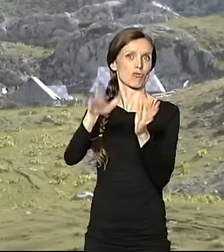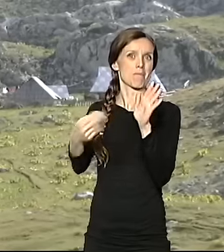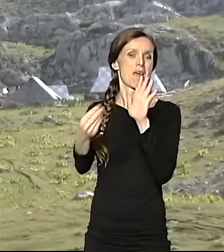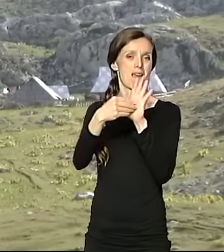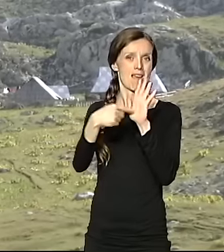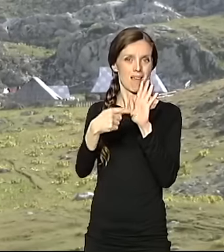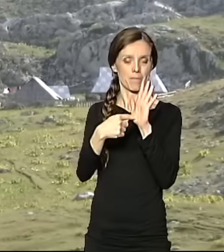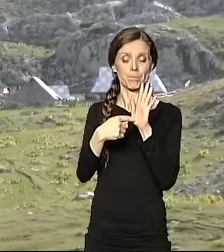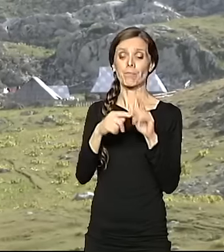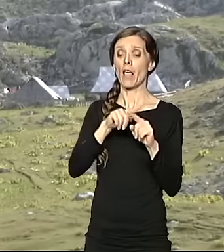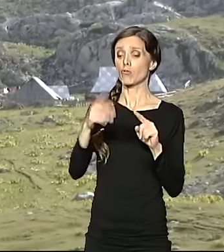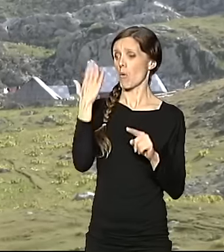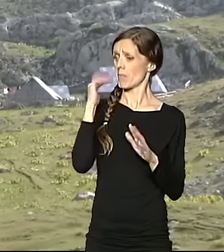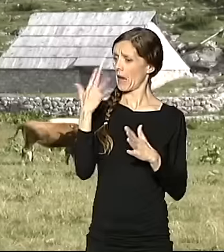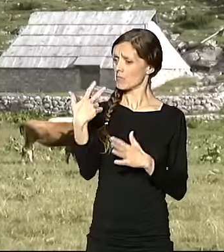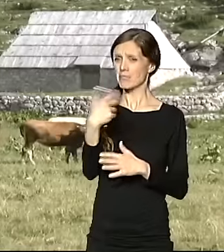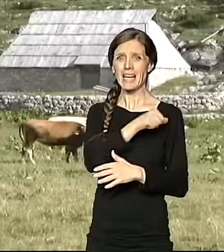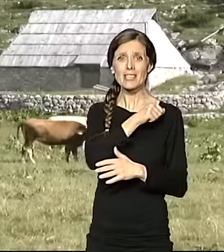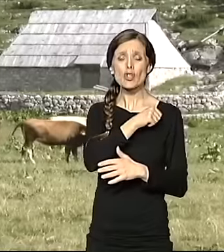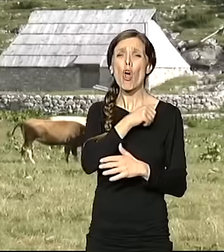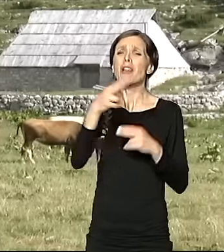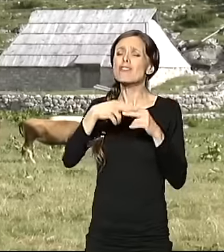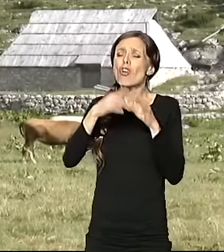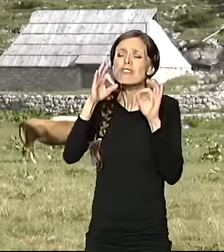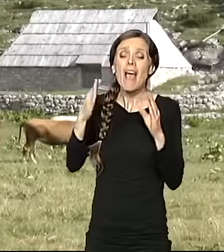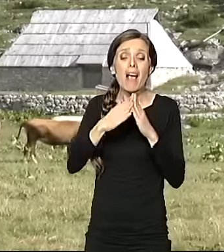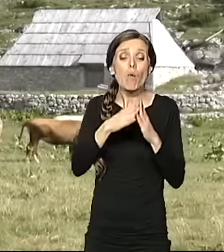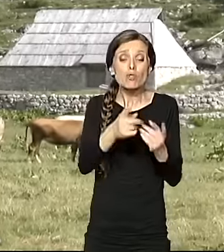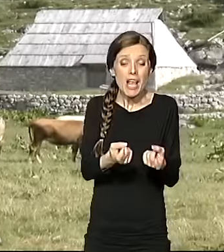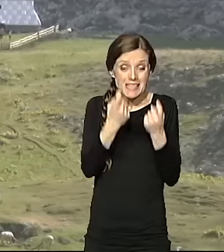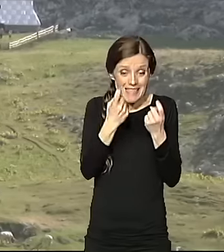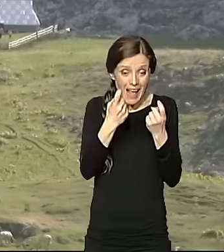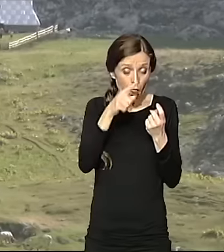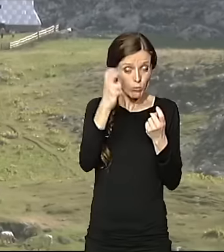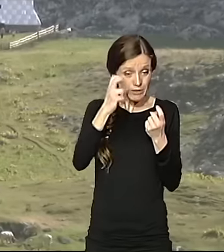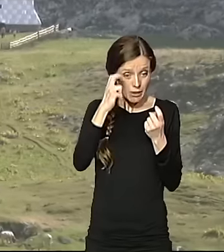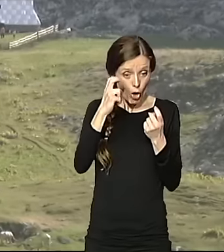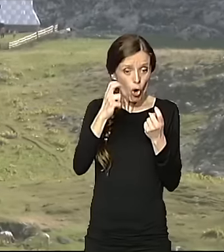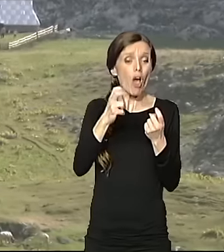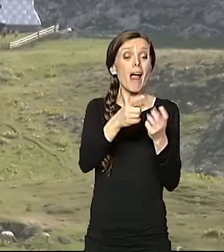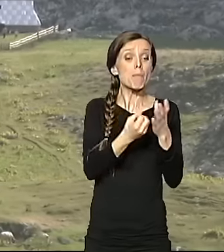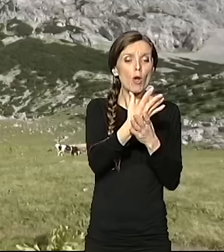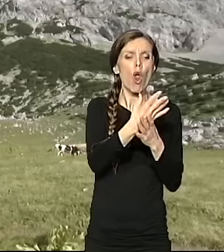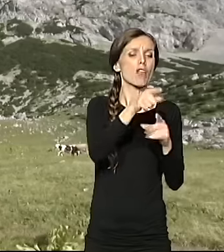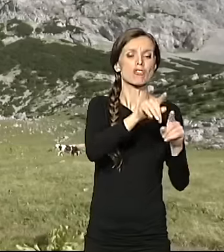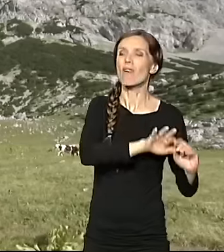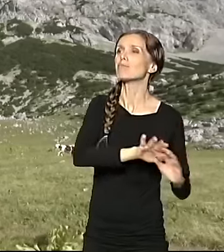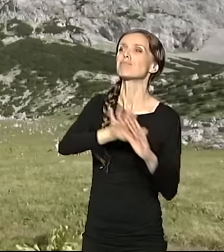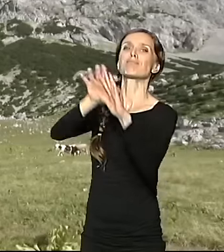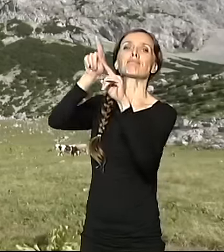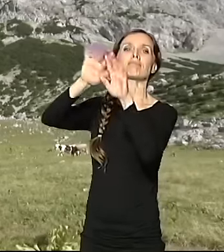Do pre 30 godina gotovo svako seosko domaćinstvo u Crnoj Gori u proleće je izdizalo stoku na Katun.